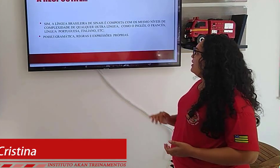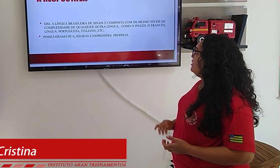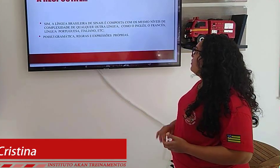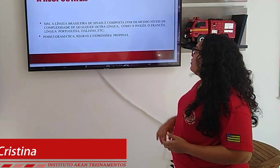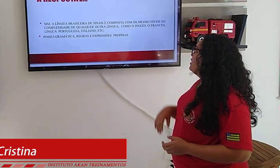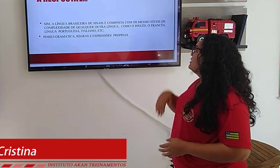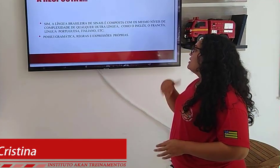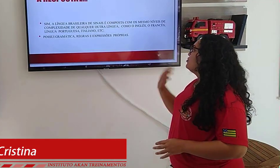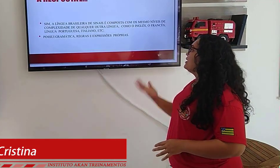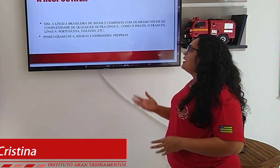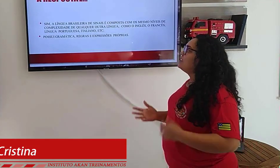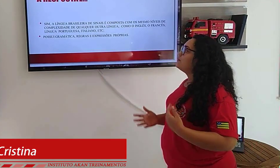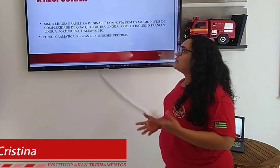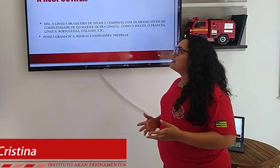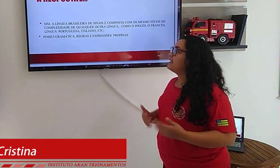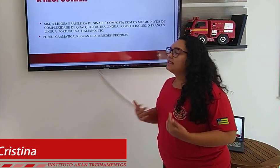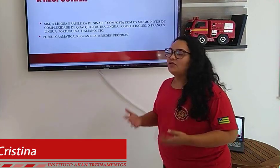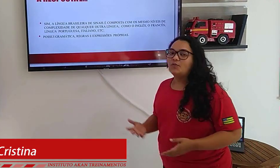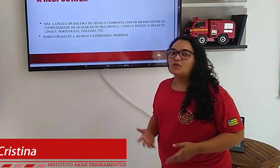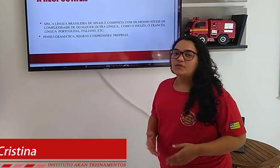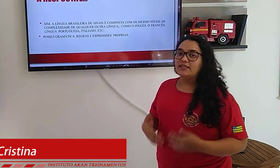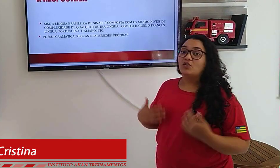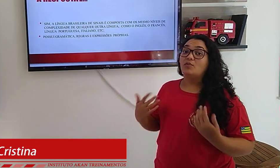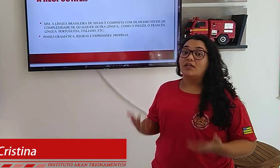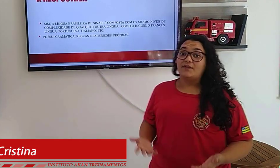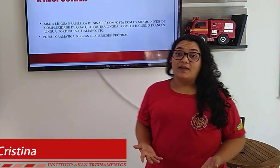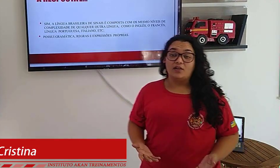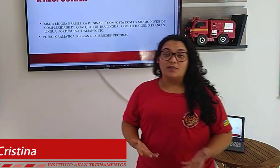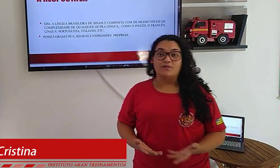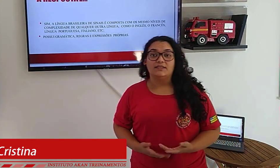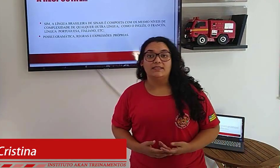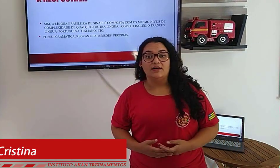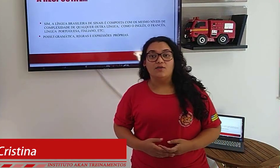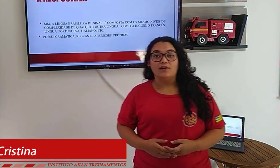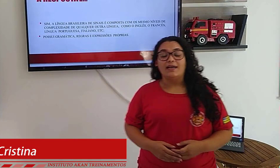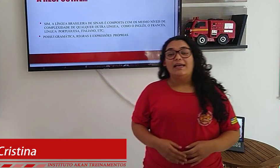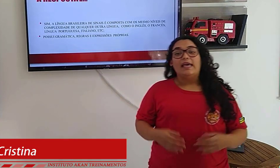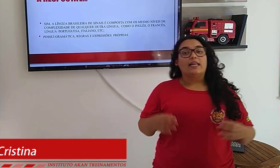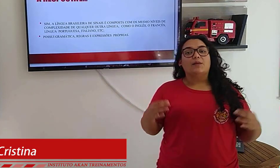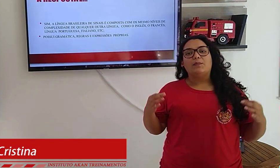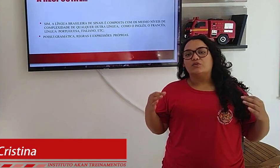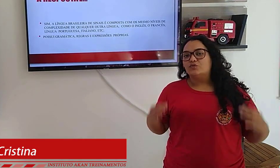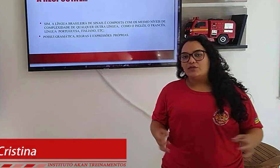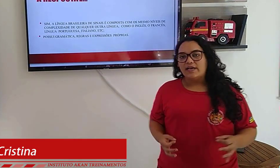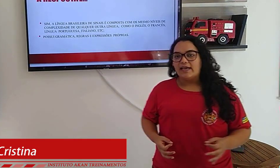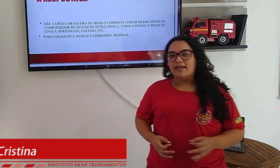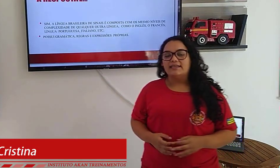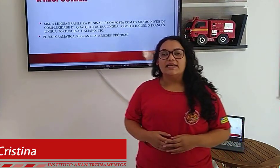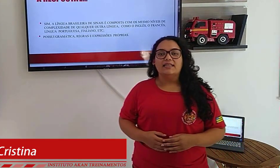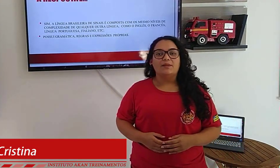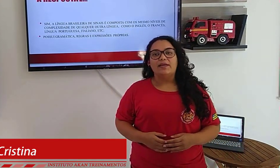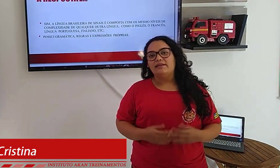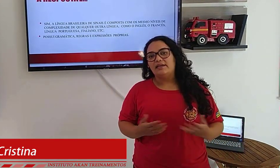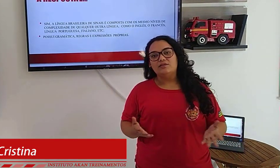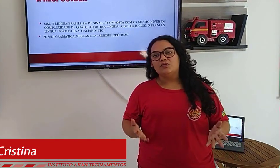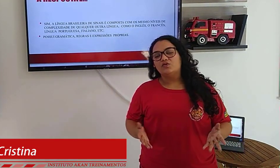língua. Seja o inglês, o francês, a língua portuguesa, como eu estava falando para vocês agora. Ela também possui regras e ela também tem os seus conteúdos,